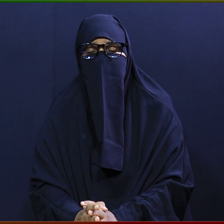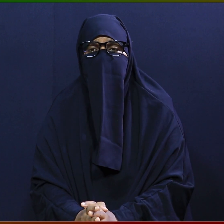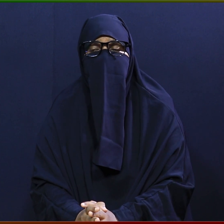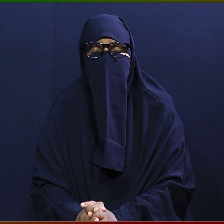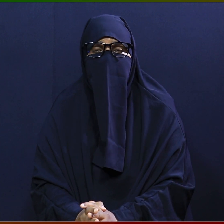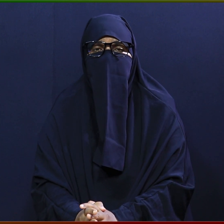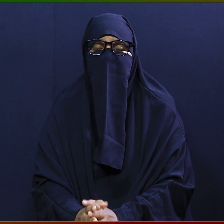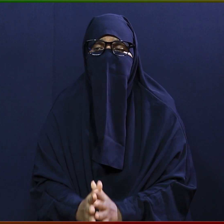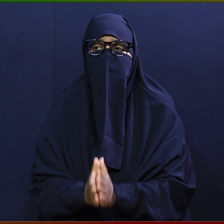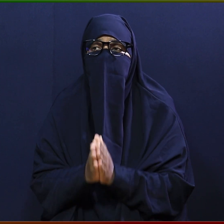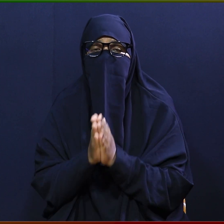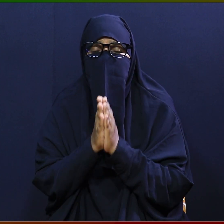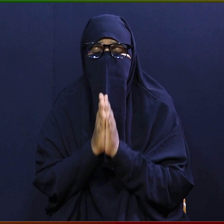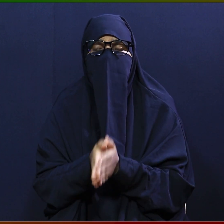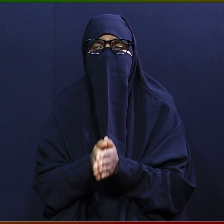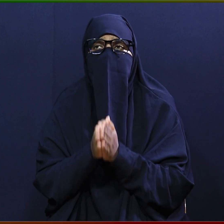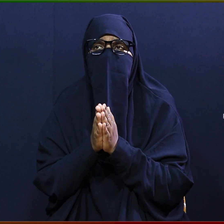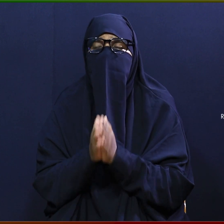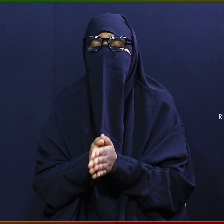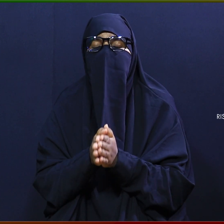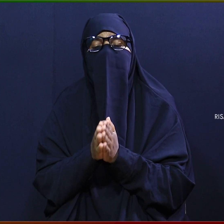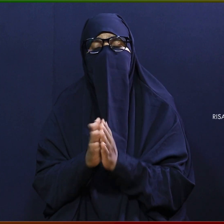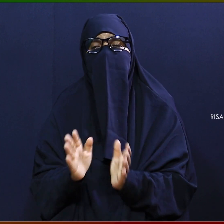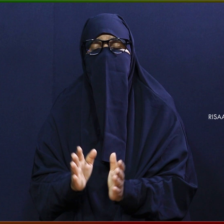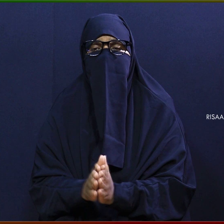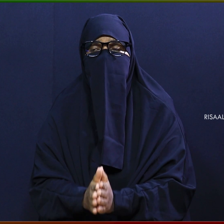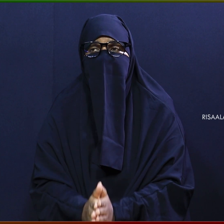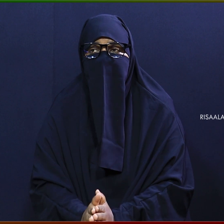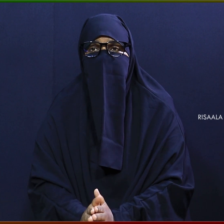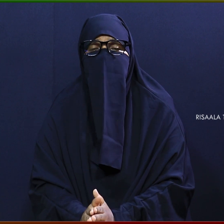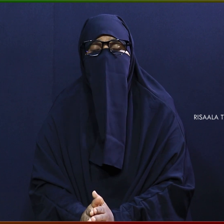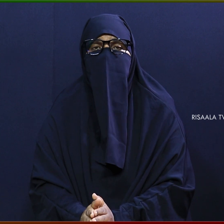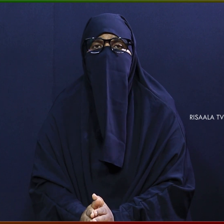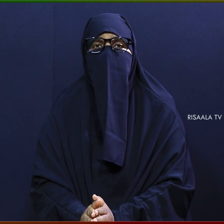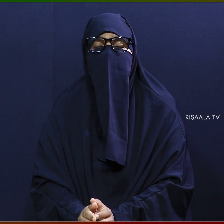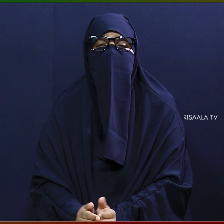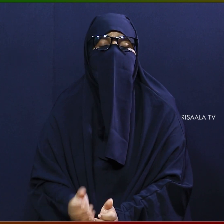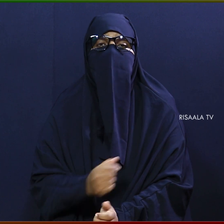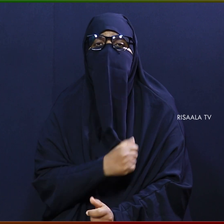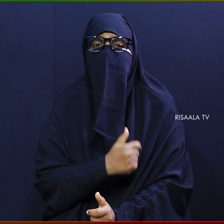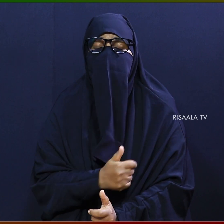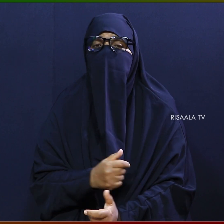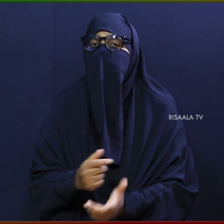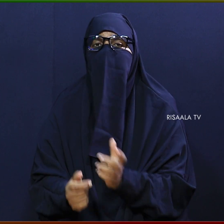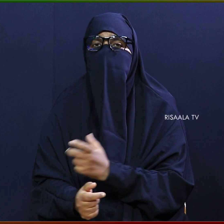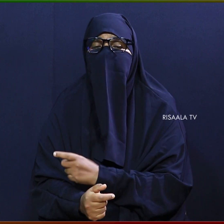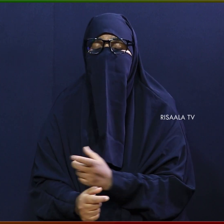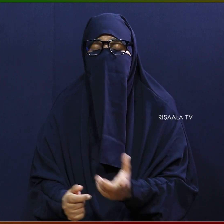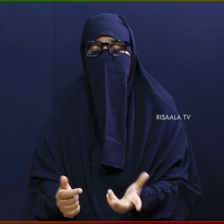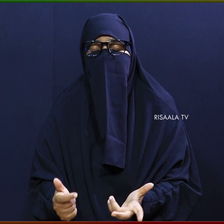hilib bislaaday oo diirka laga qaaday oo bislaaday awoodaysa macna saas dirteed maanta waxay ku qasbanaanayaan barafuun iyo inay wax isku